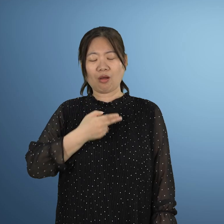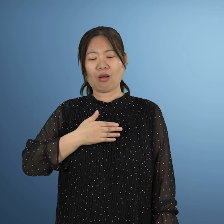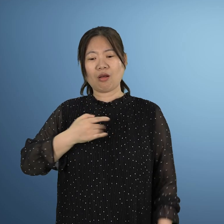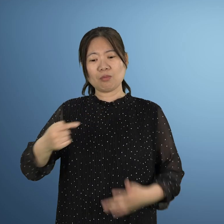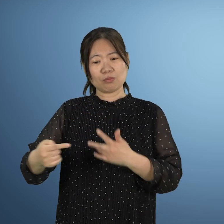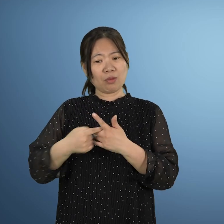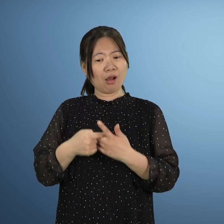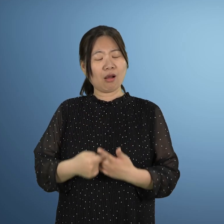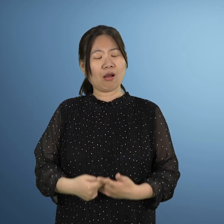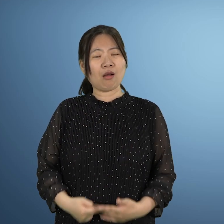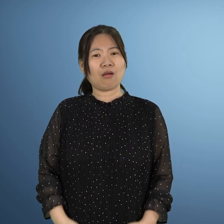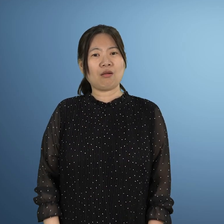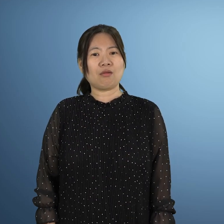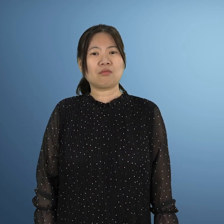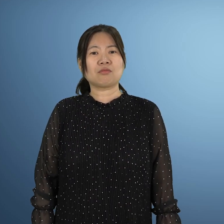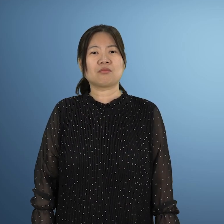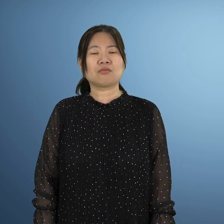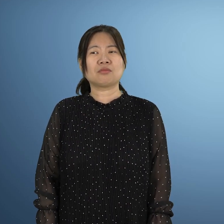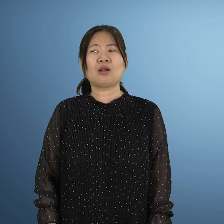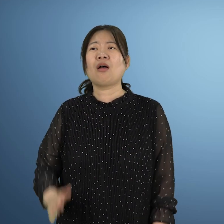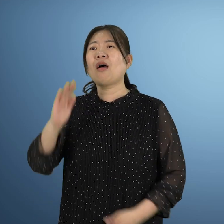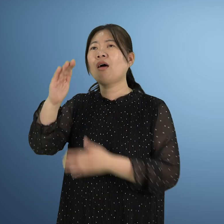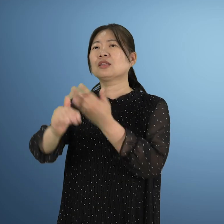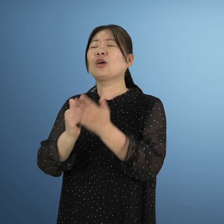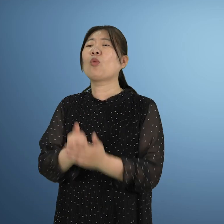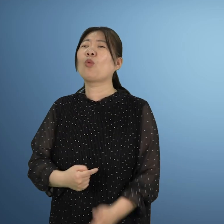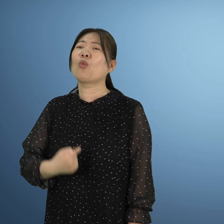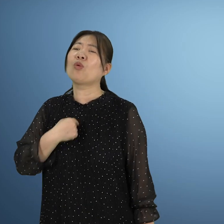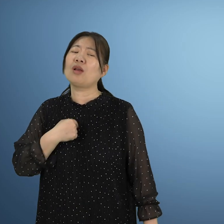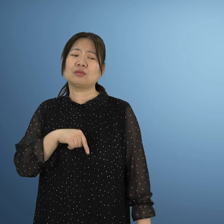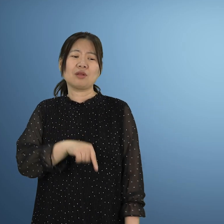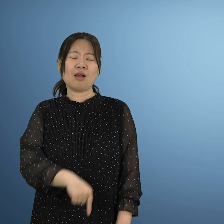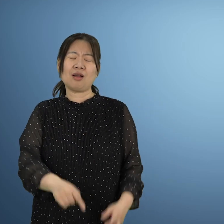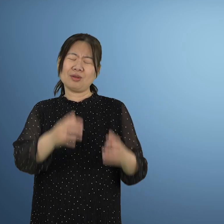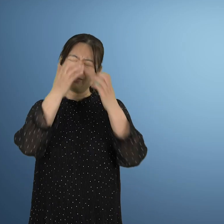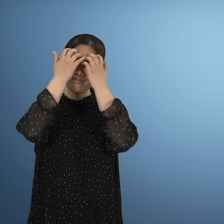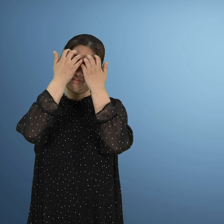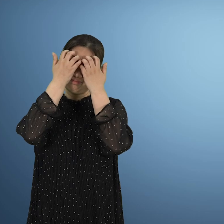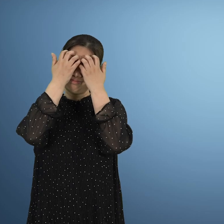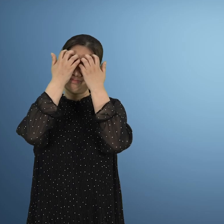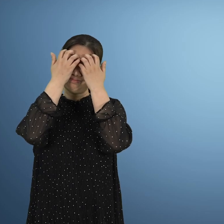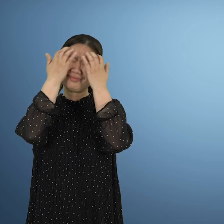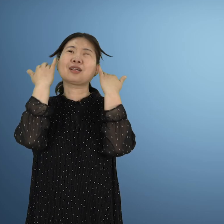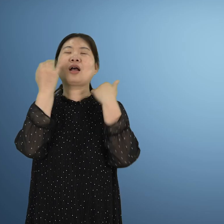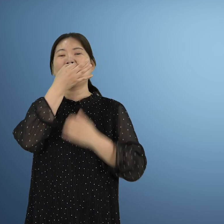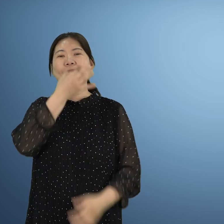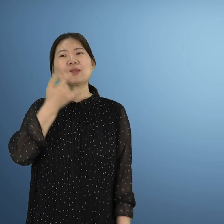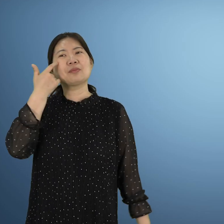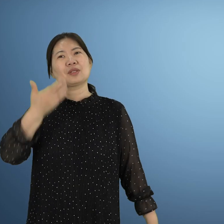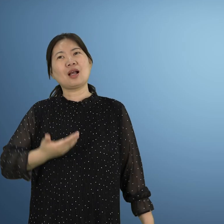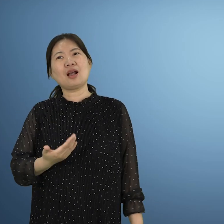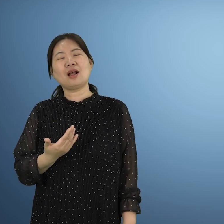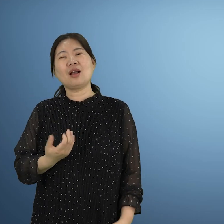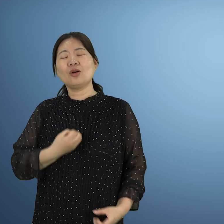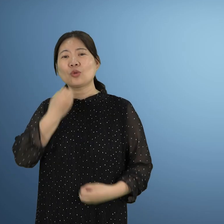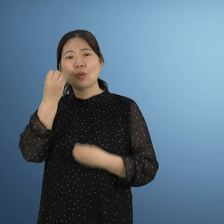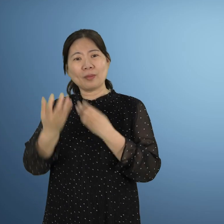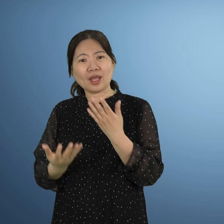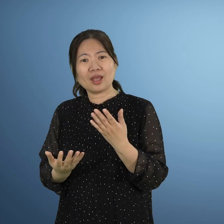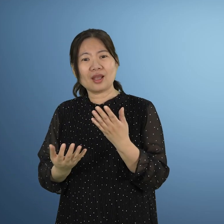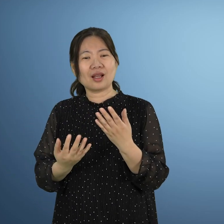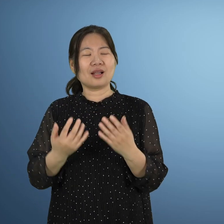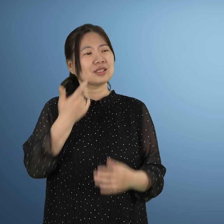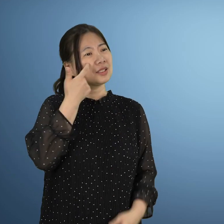있을 텐데 하나님 도대체 나한테 왜 이러세요? 그럼 이게 고백입니까?